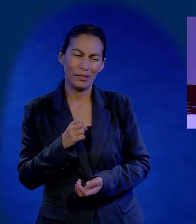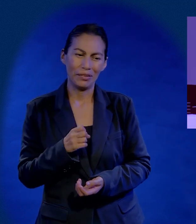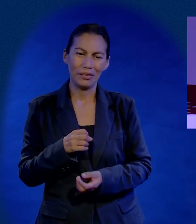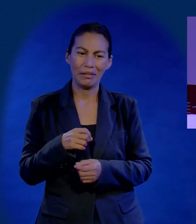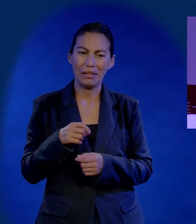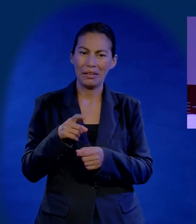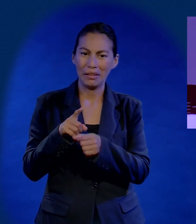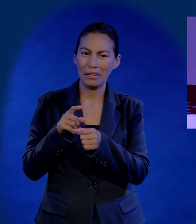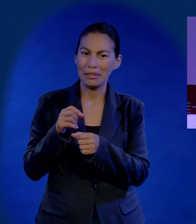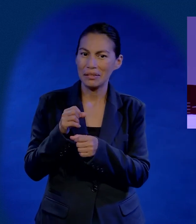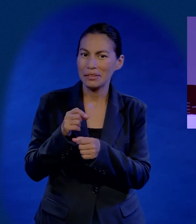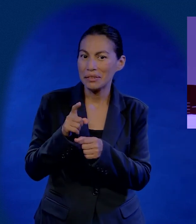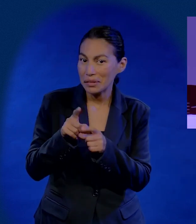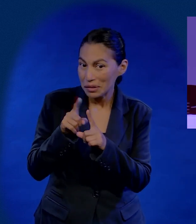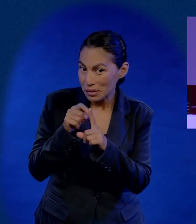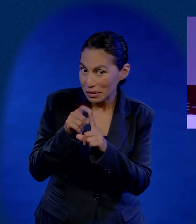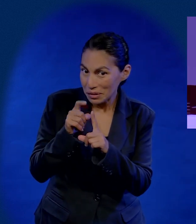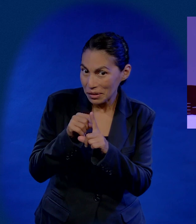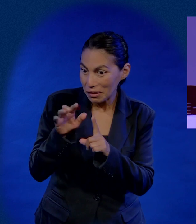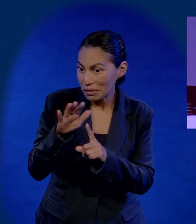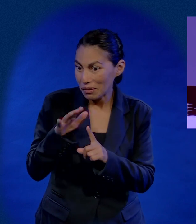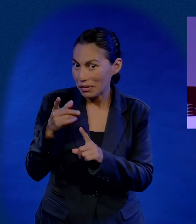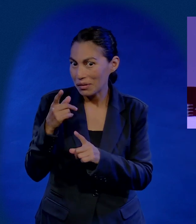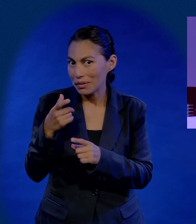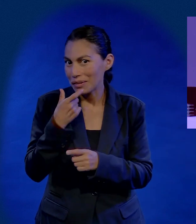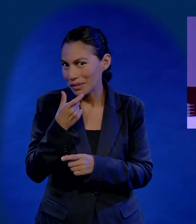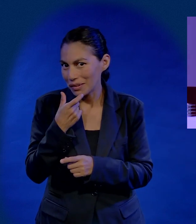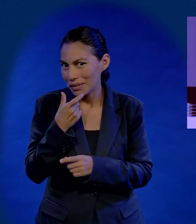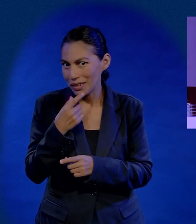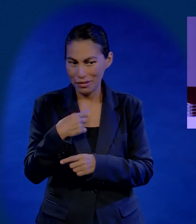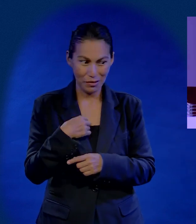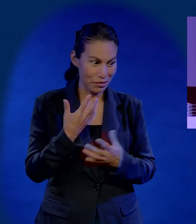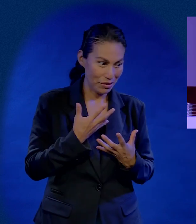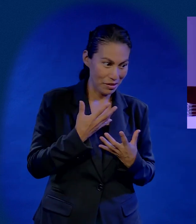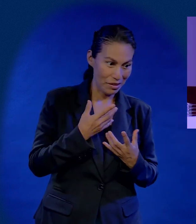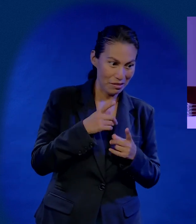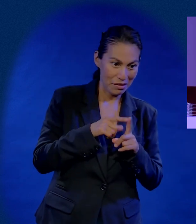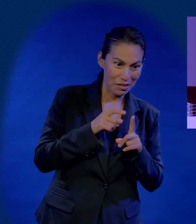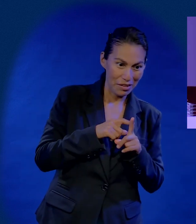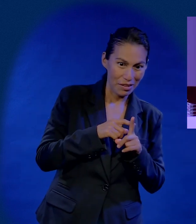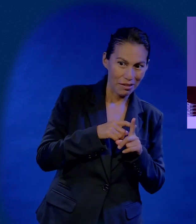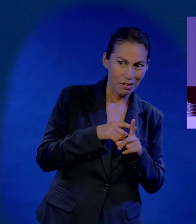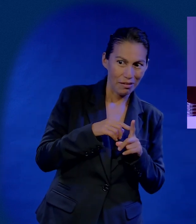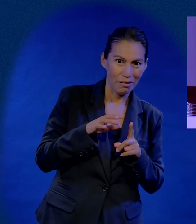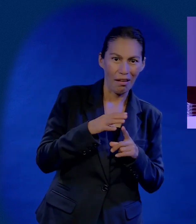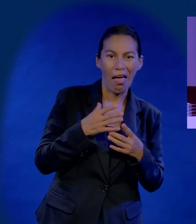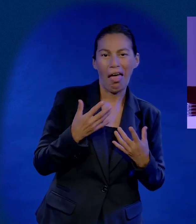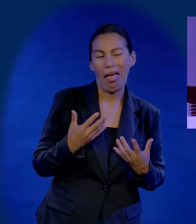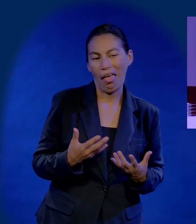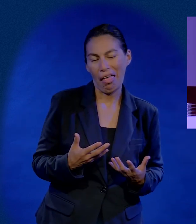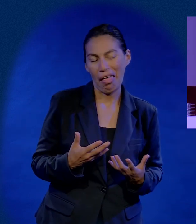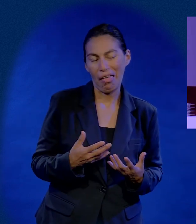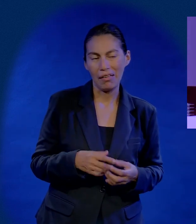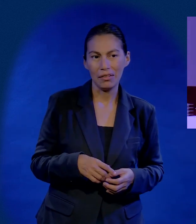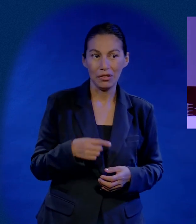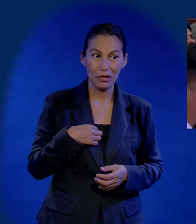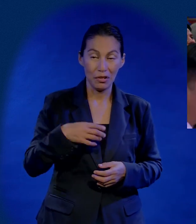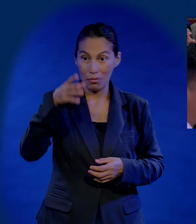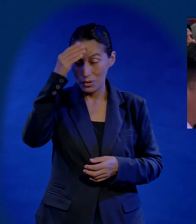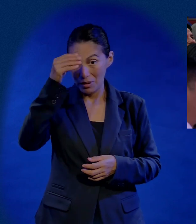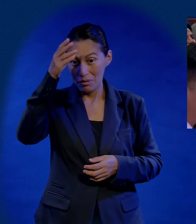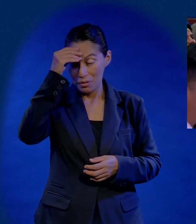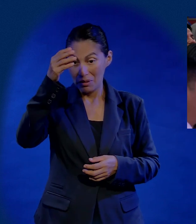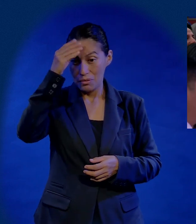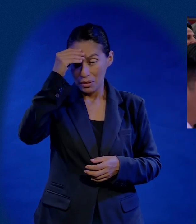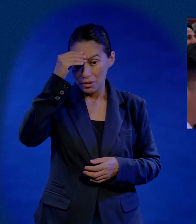Luisito. Sí, Luisito, sí. Ellos hacían chistes y todos se reían. Yo hacía chistes y decían, ¡ah! Y yo sentía